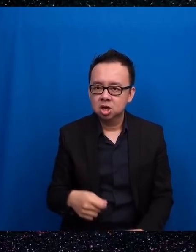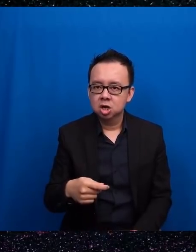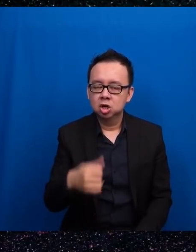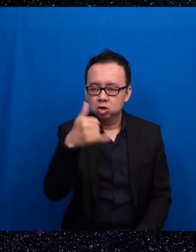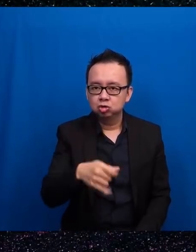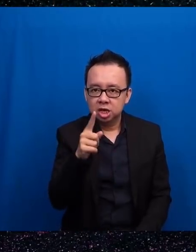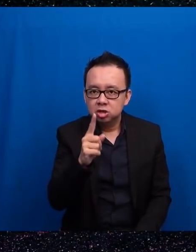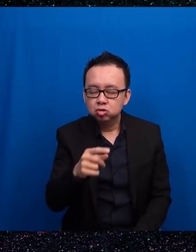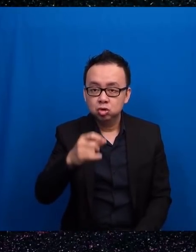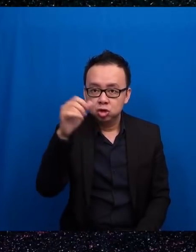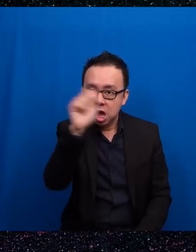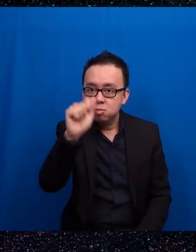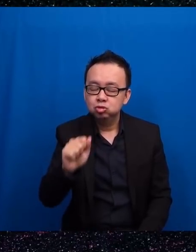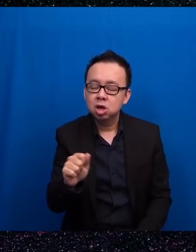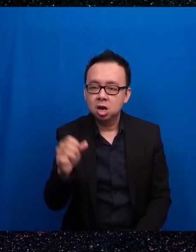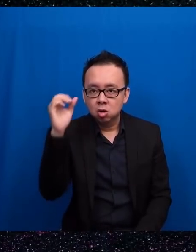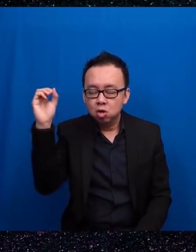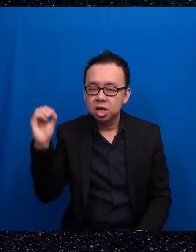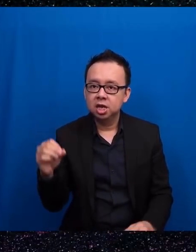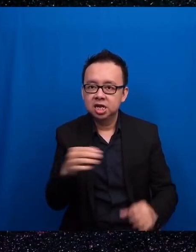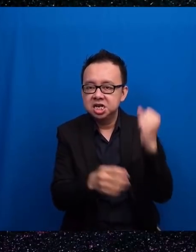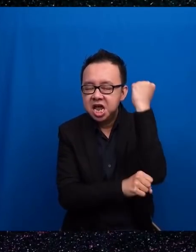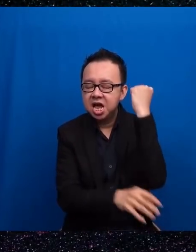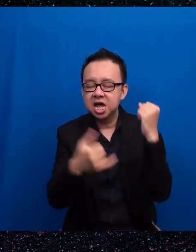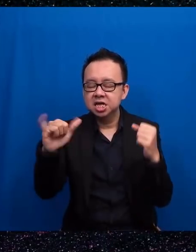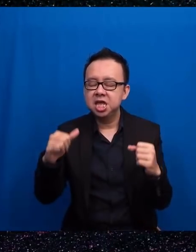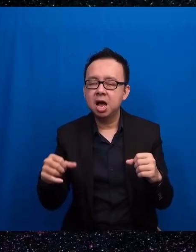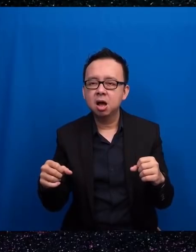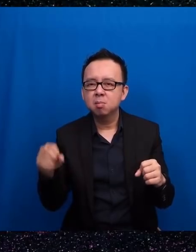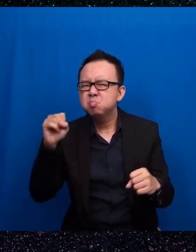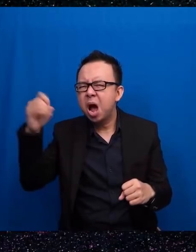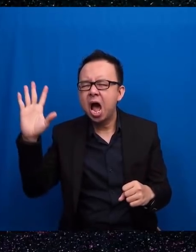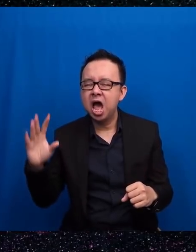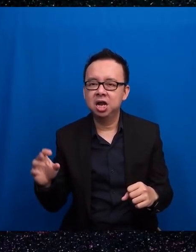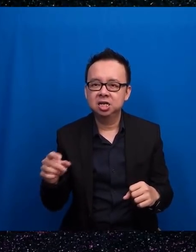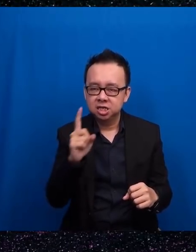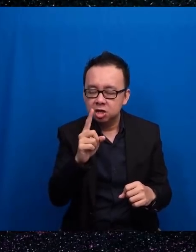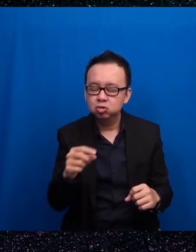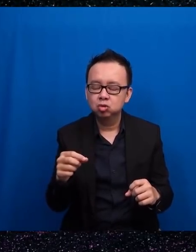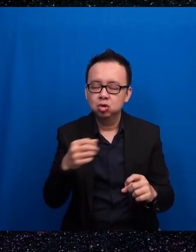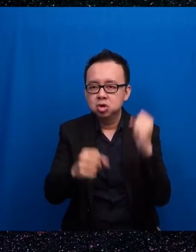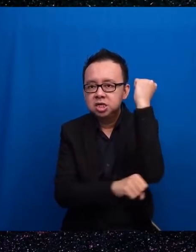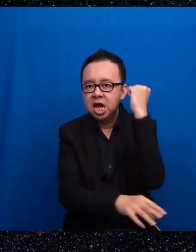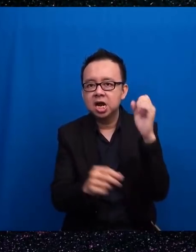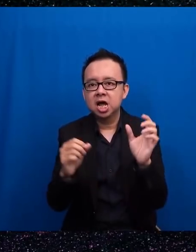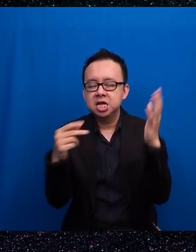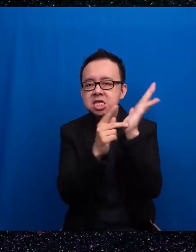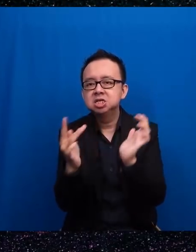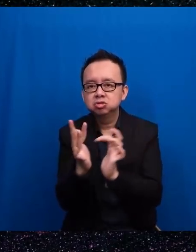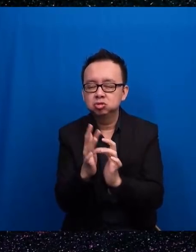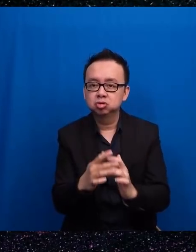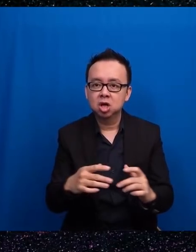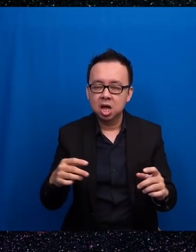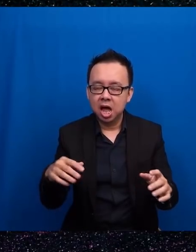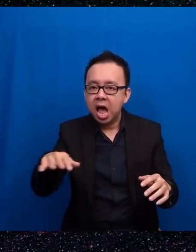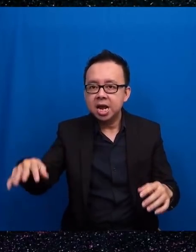darah Yesus Kristus yang tanpa celah. Tapi memelihara Sabat itu ramah bukan hanya bagi kehidupan